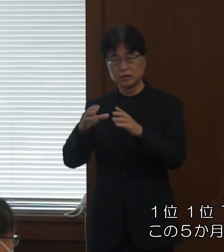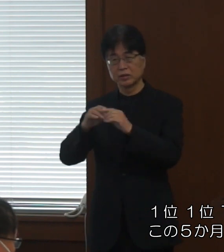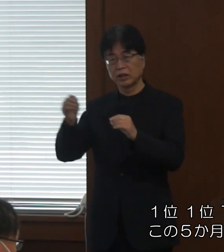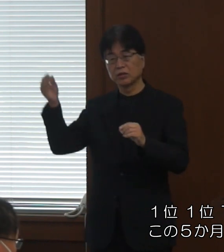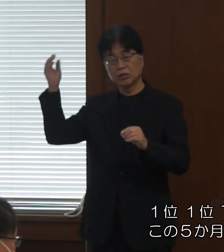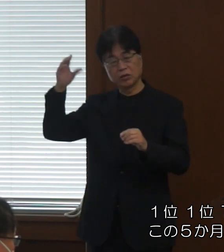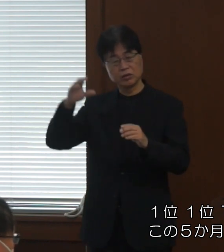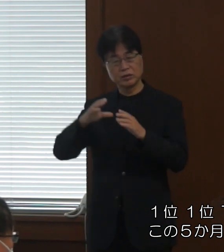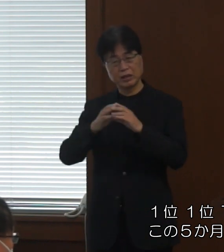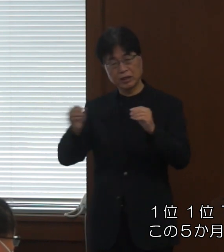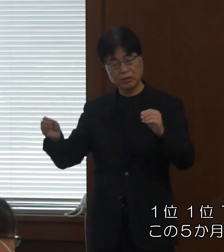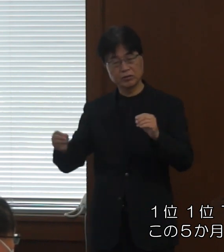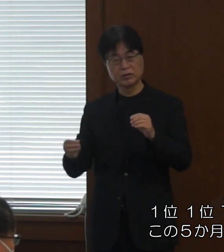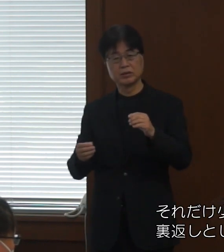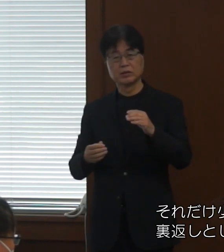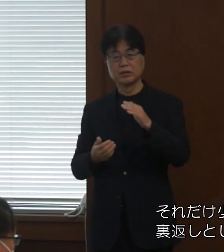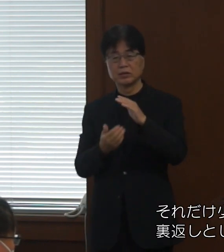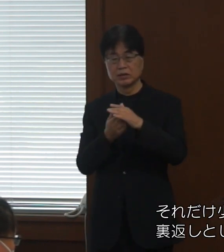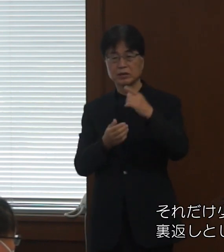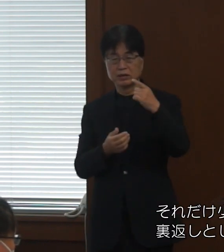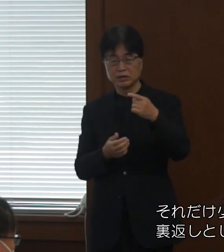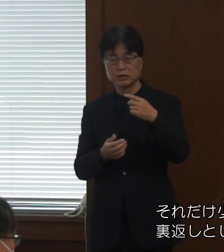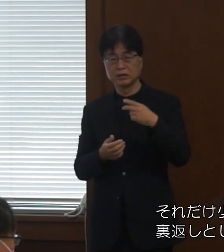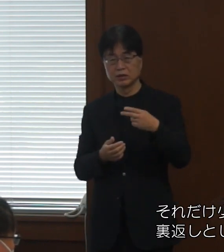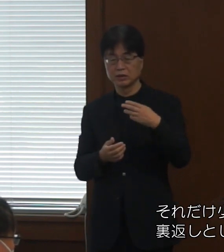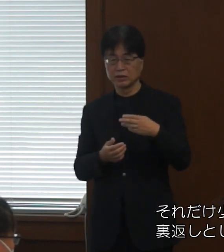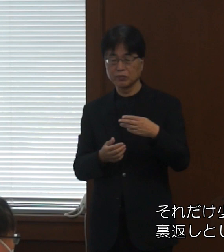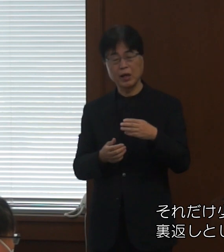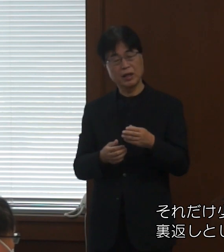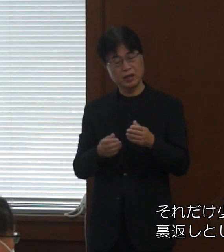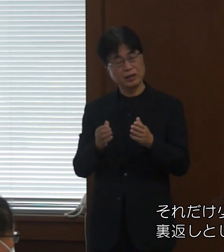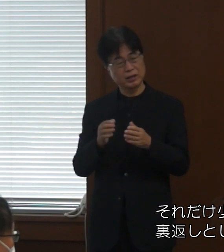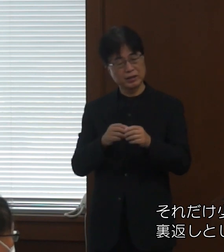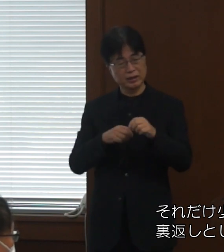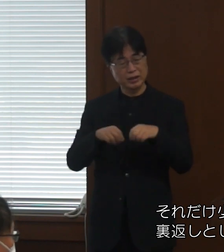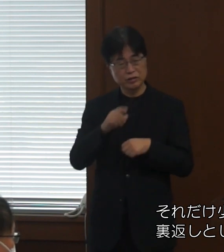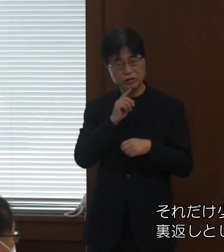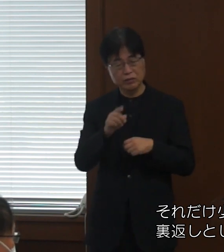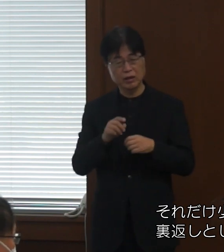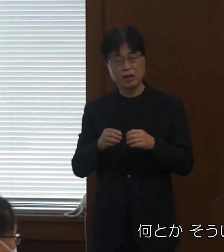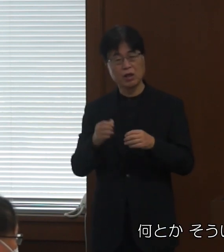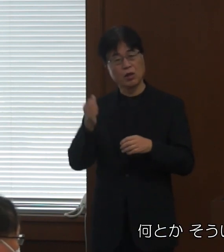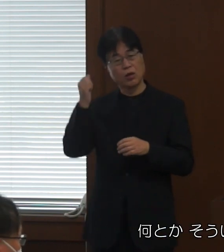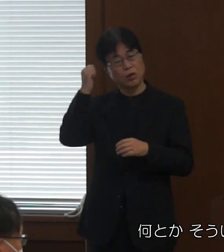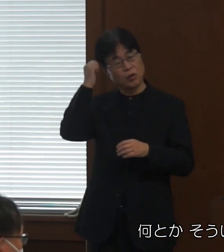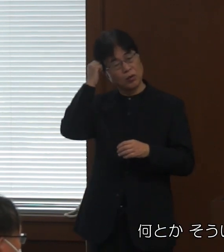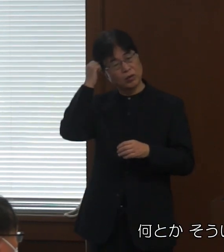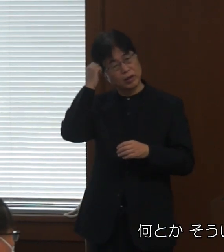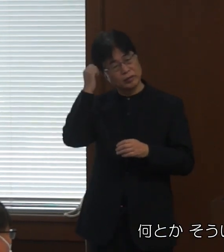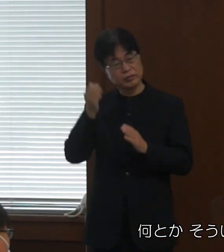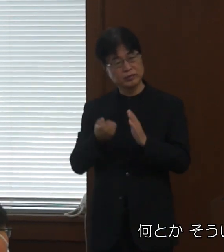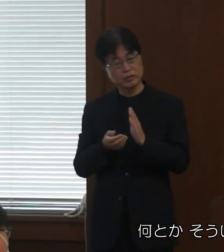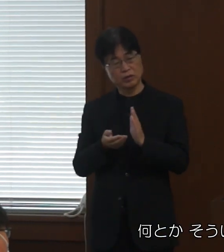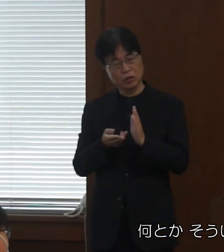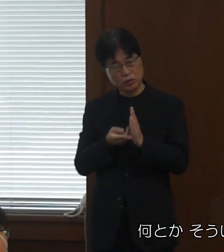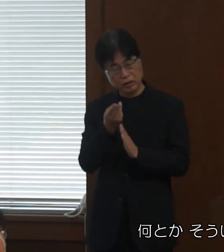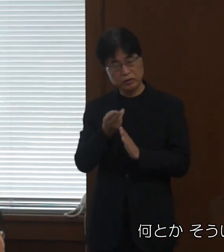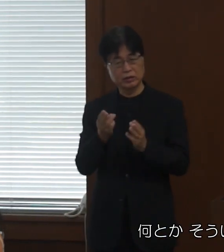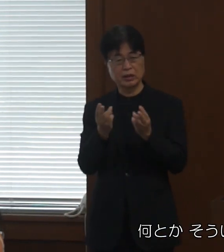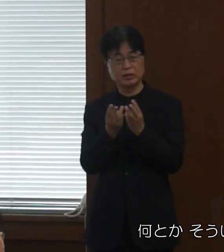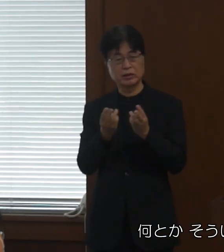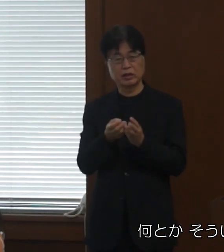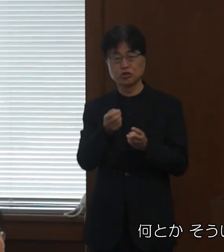位39位と5ヶ月来てるわけですけどもそれだけ少ないっていうことも裏返しとして言えるわけでなんとかですねそう